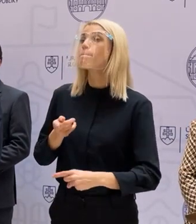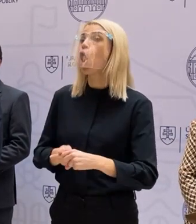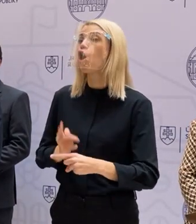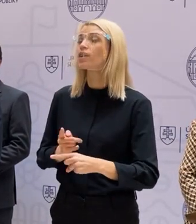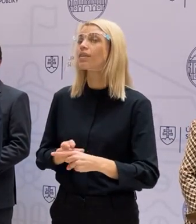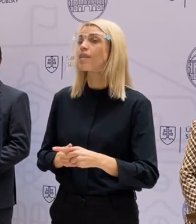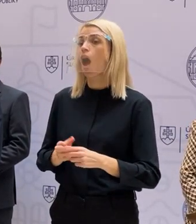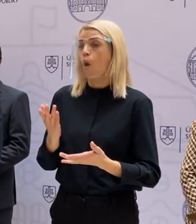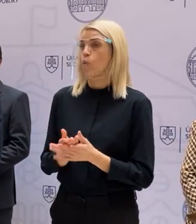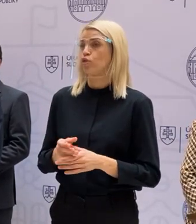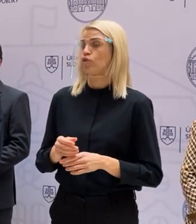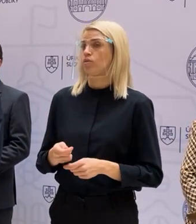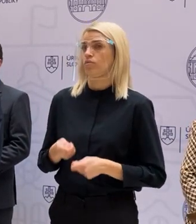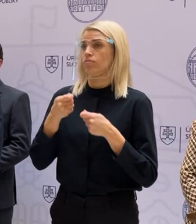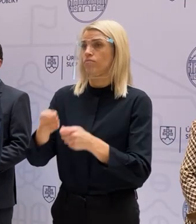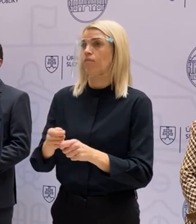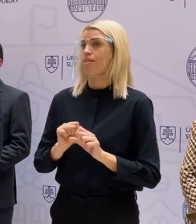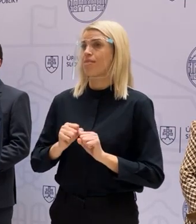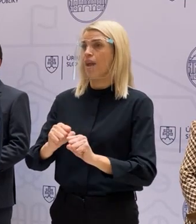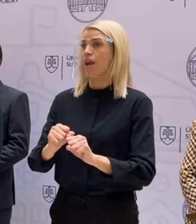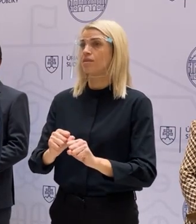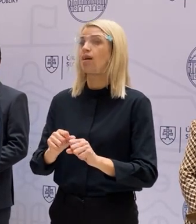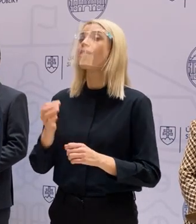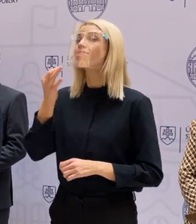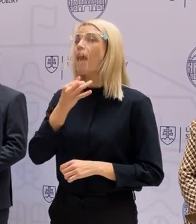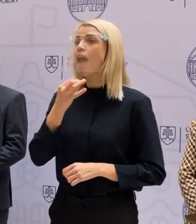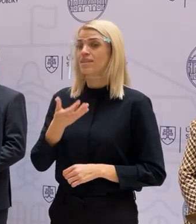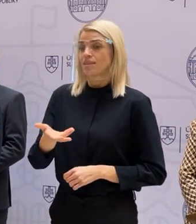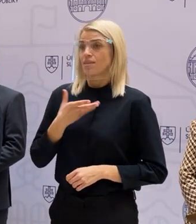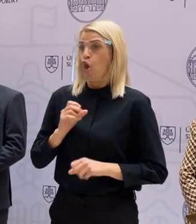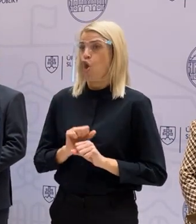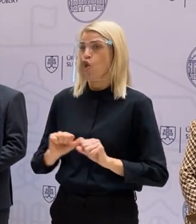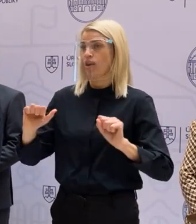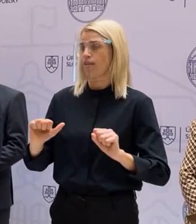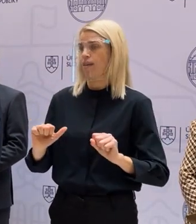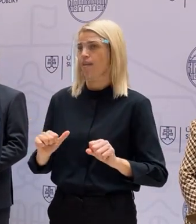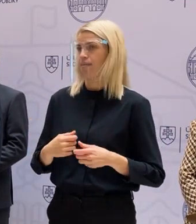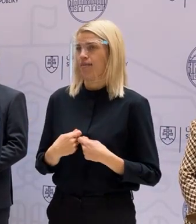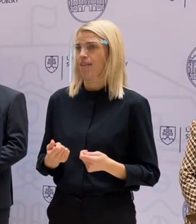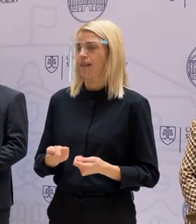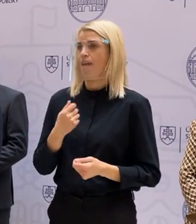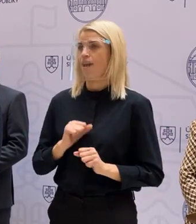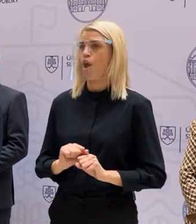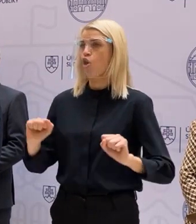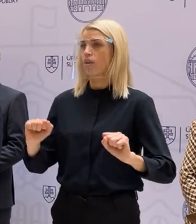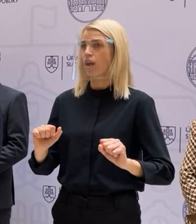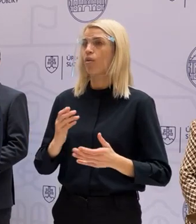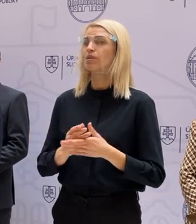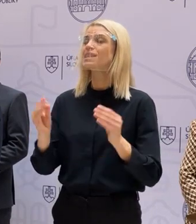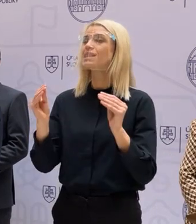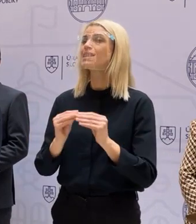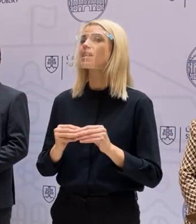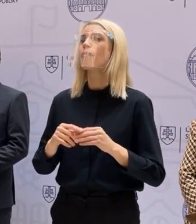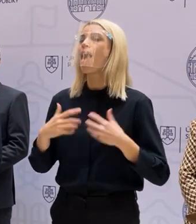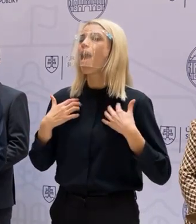Nemáte žiadnu ochranu. Test vás nechráni. Takže to je základná vec, ktorá teda je používaná systémami epidemiologickými na